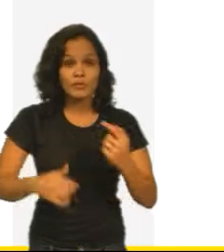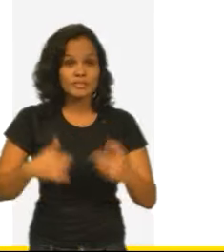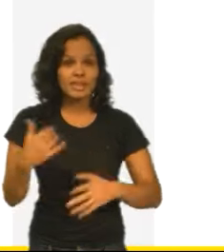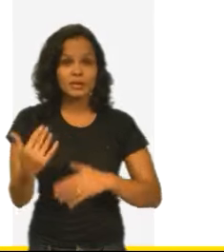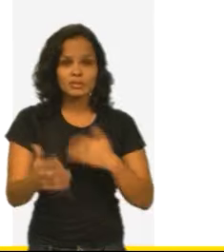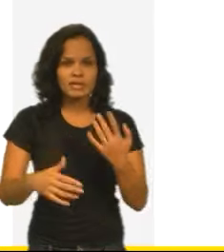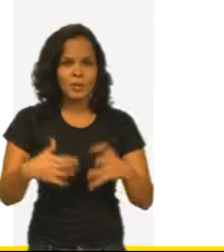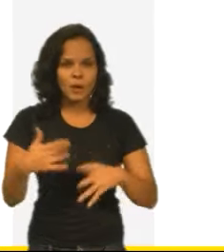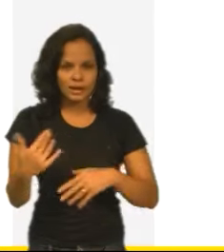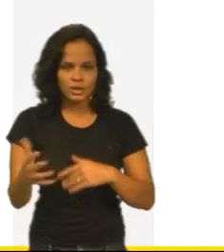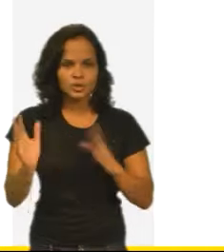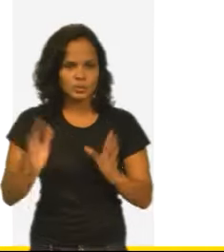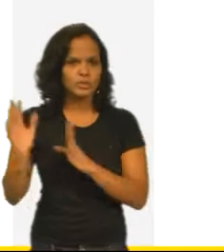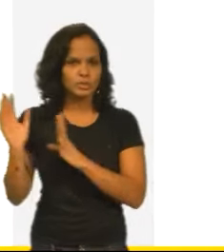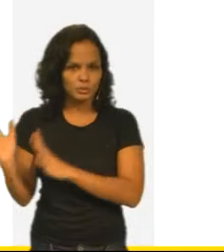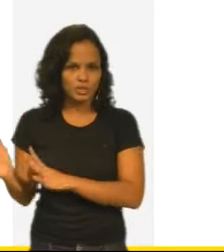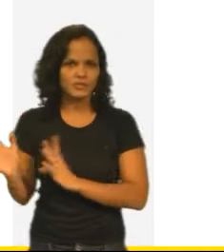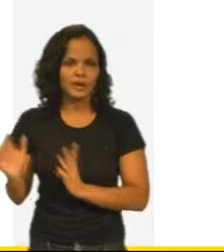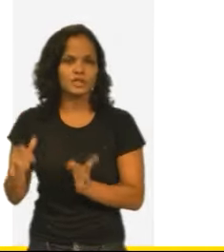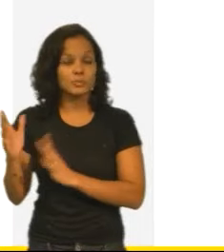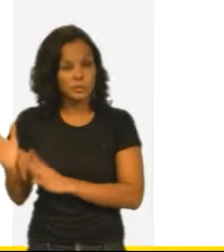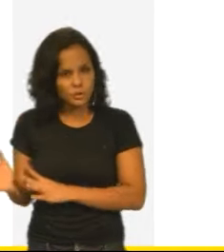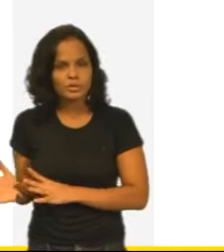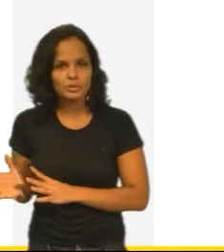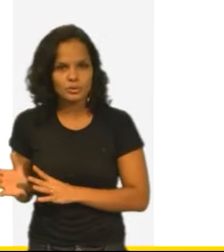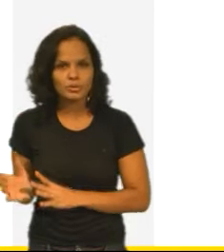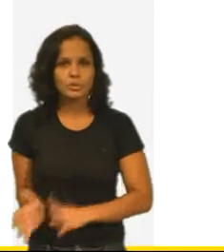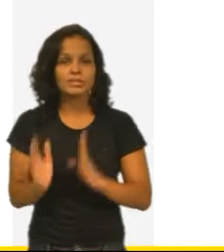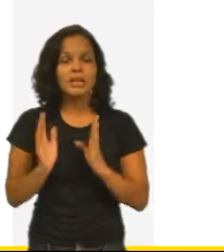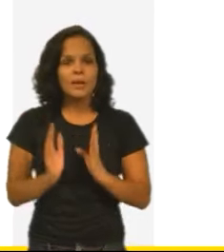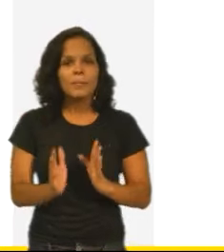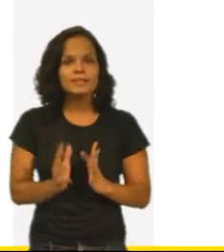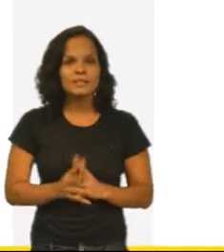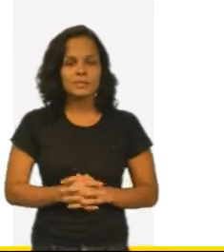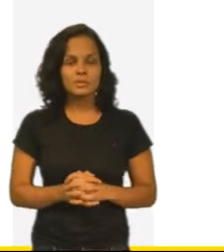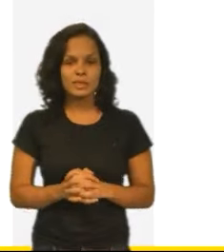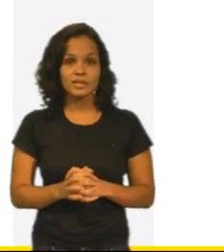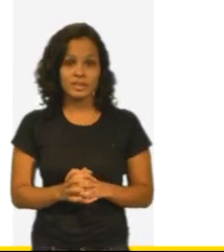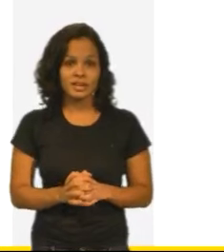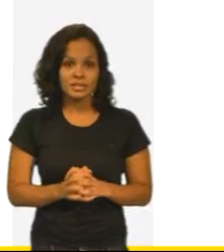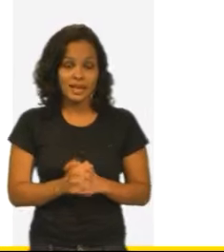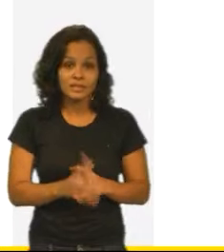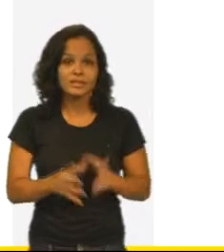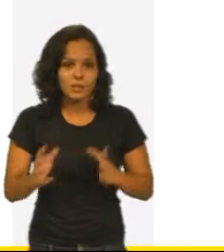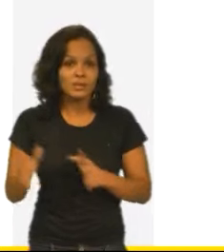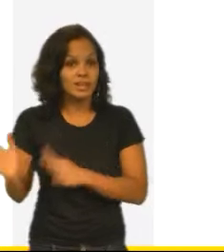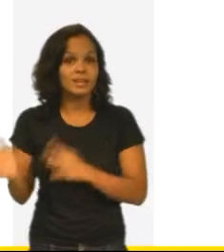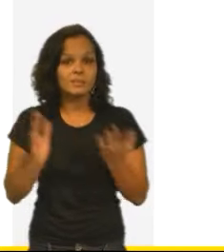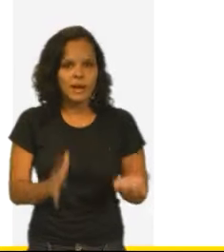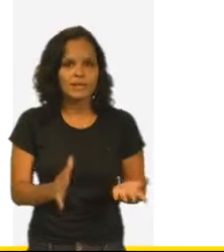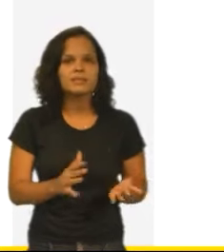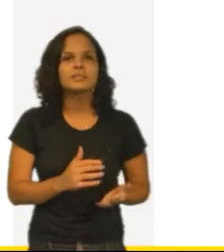fazer alusão a isso numas outras frases, numas outras construções. Mas essas são as regras básicas